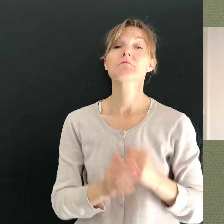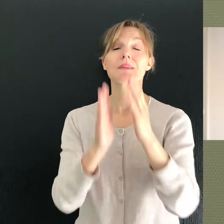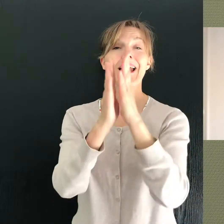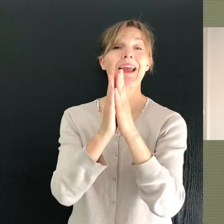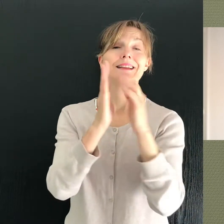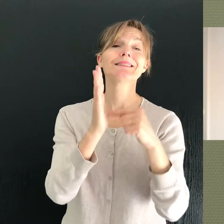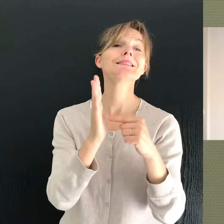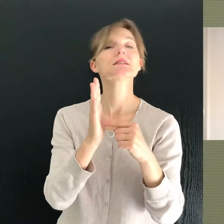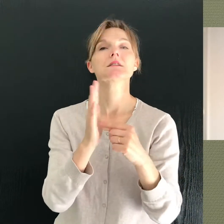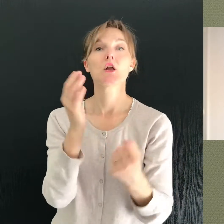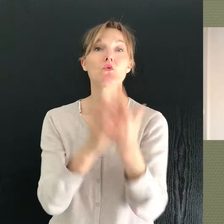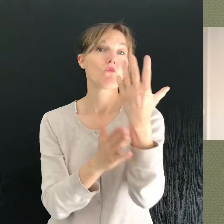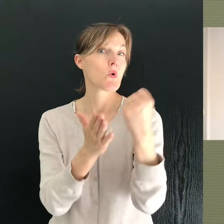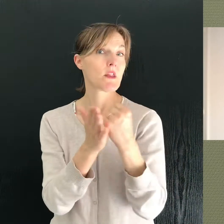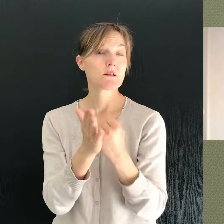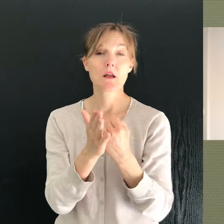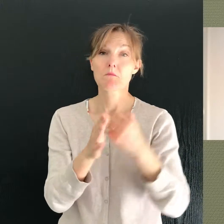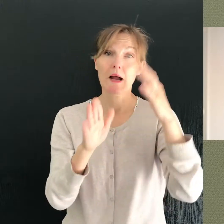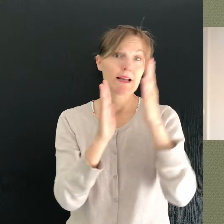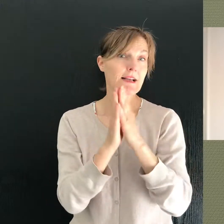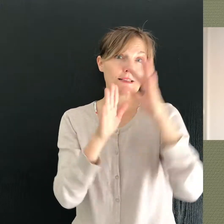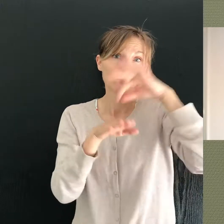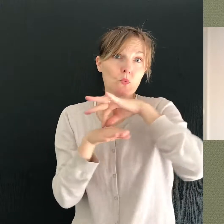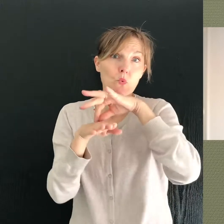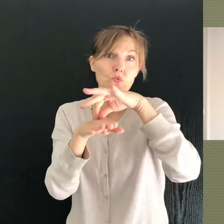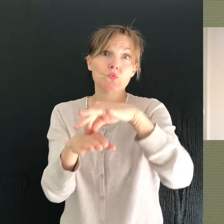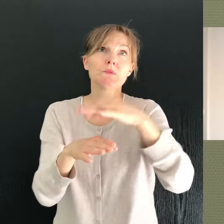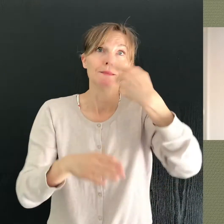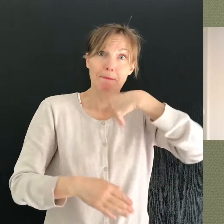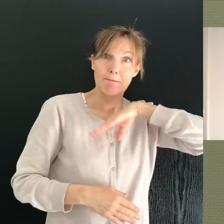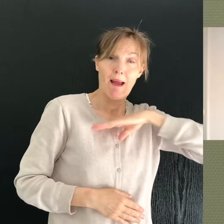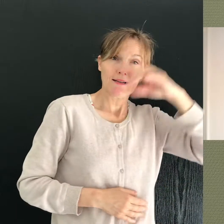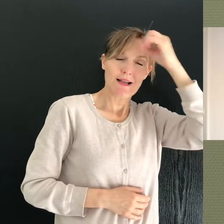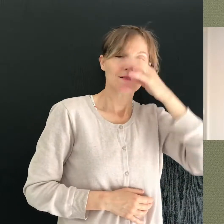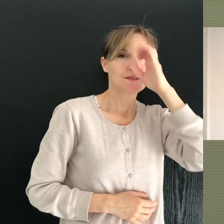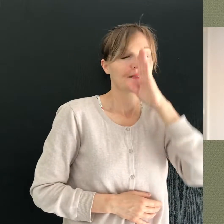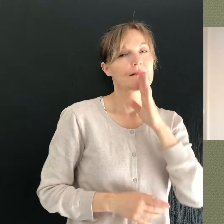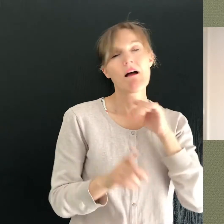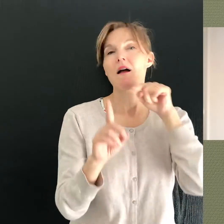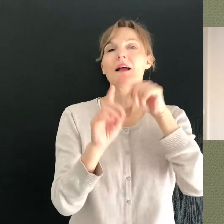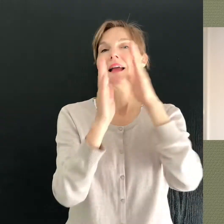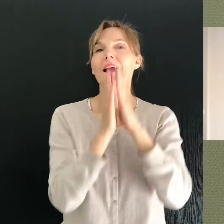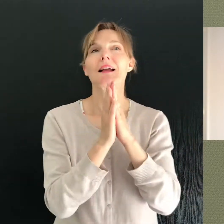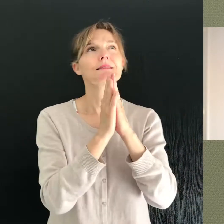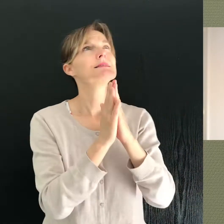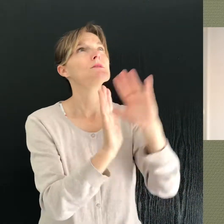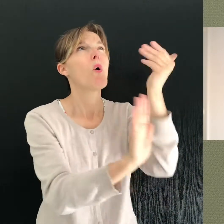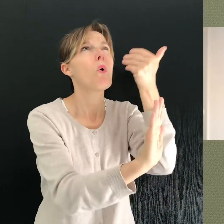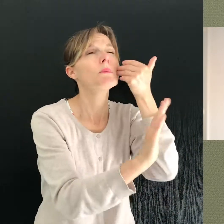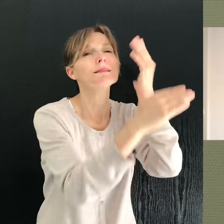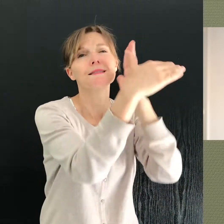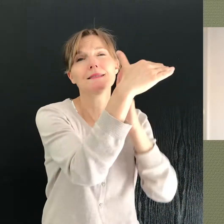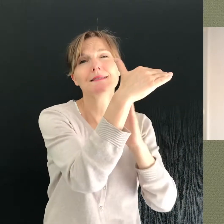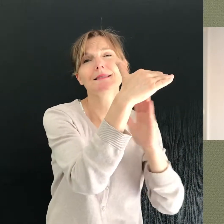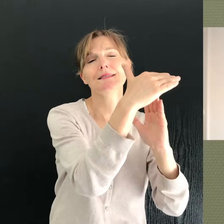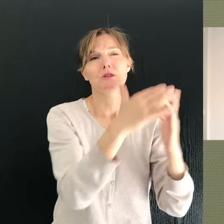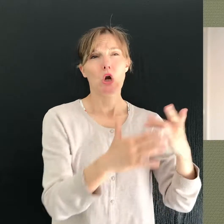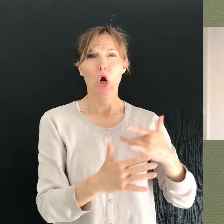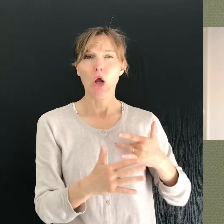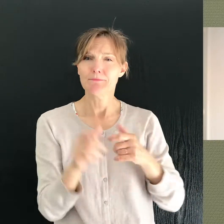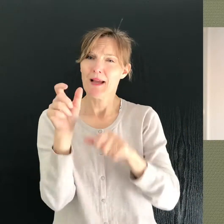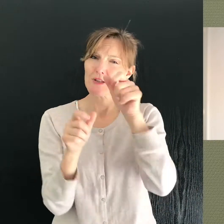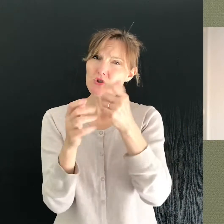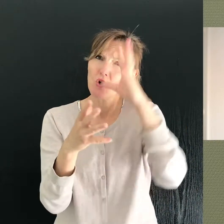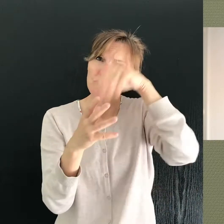Testament était conduite par le Saint-Esprit dans l'obéissance et l'humilité. Ces hommes marchaient avec un cœur brisé